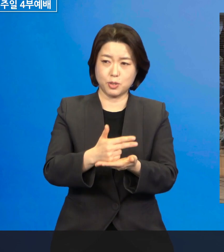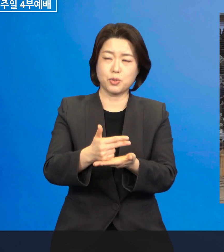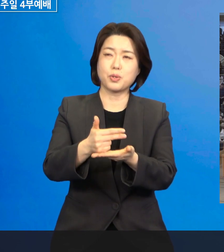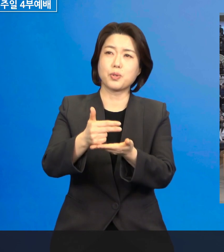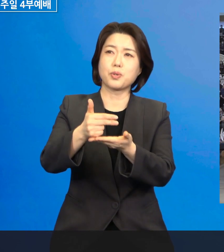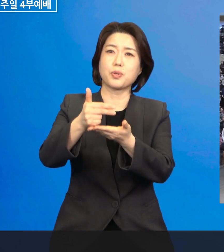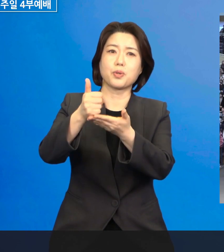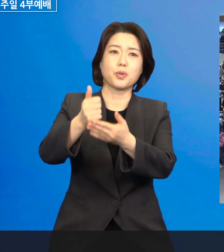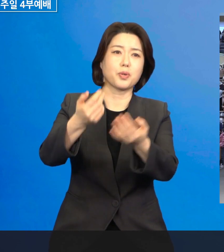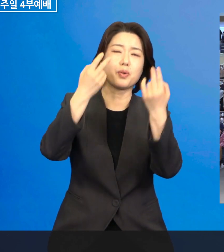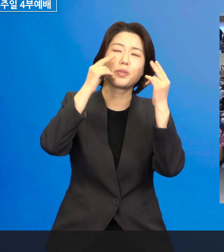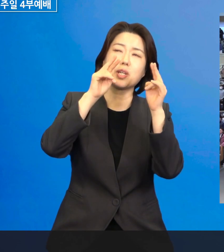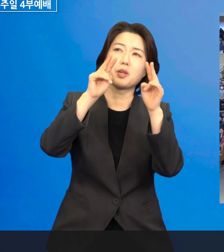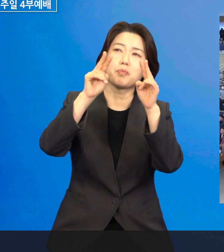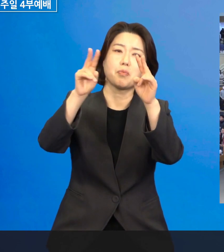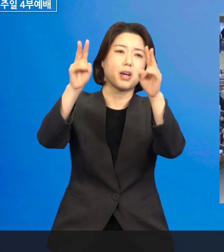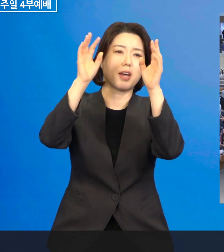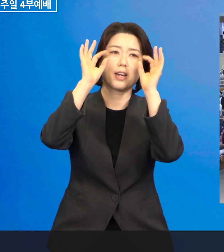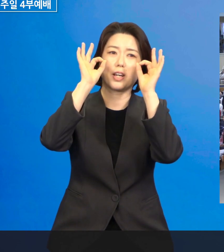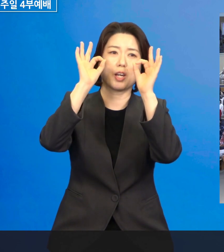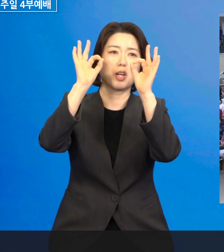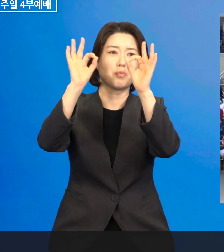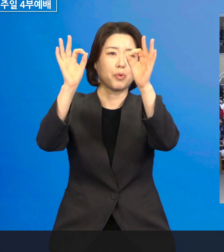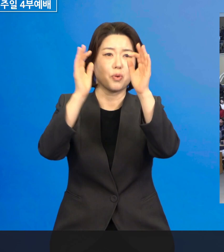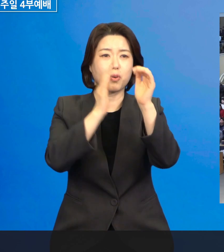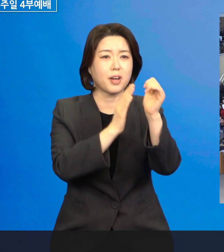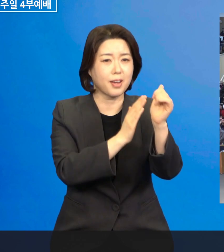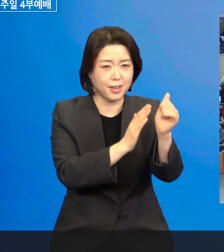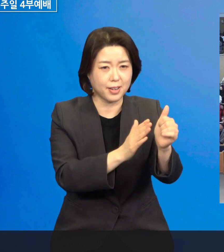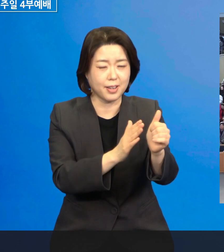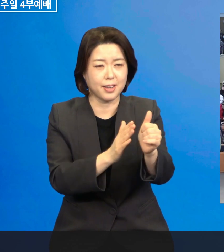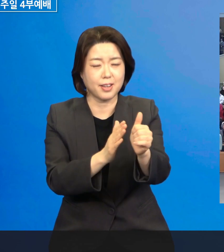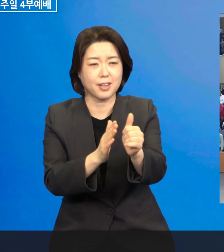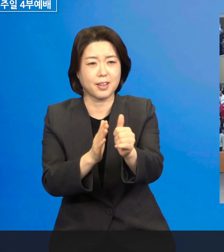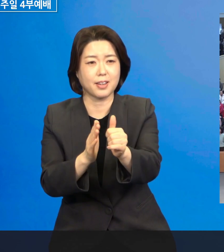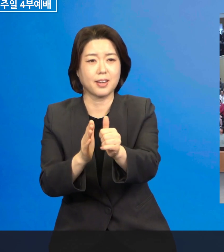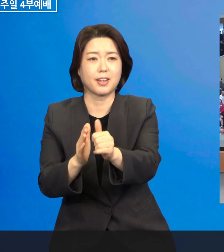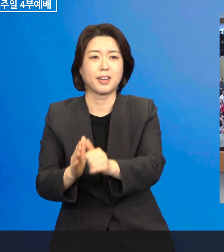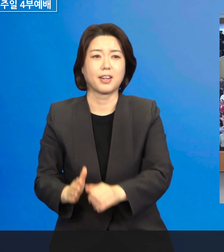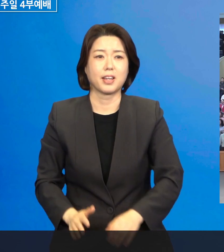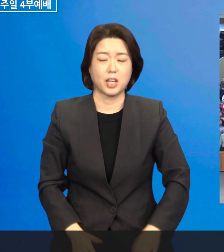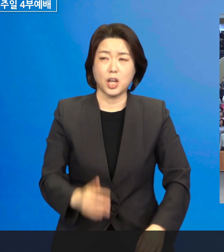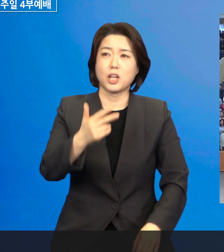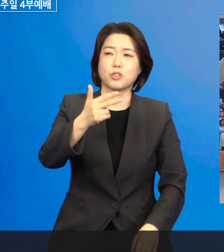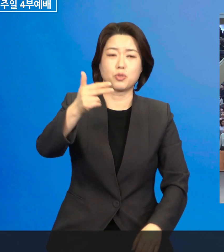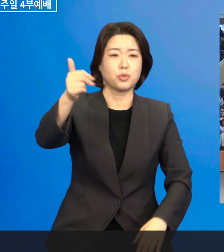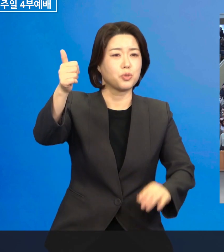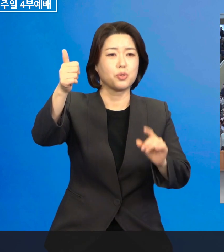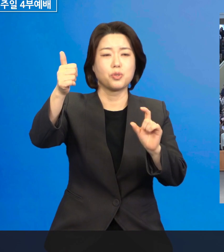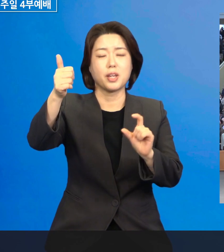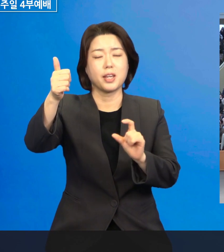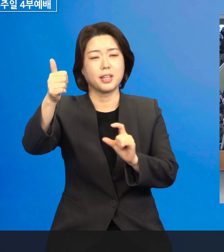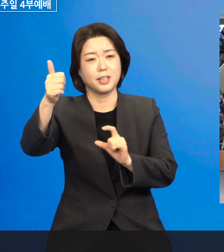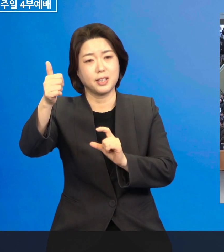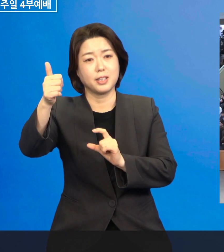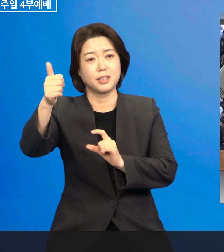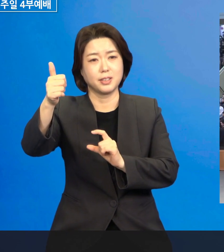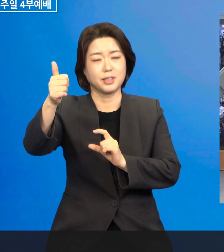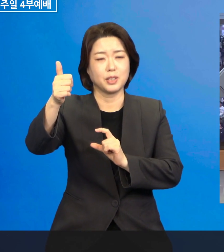능력의 주님 바라. 주의 이름 부르는 모든 자는